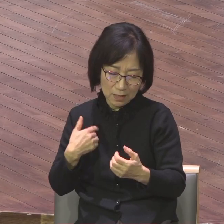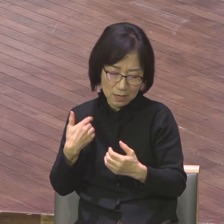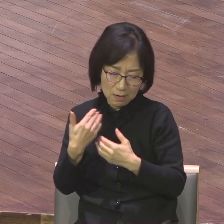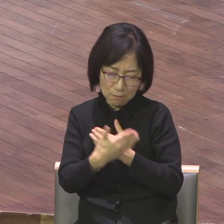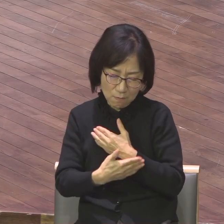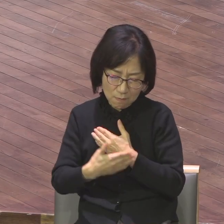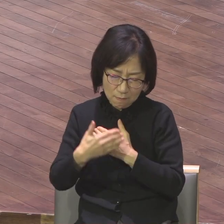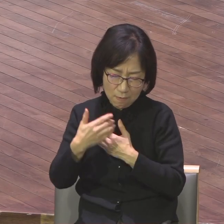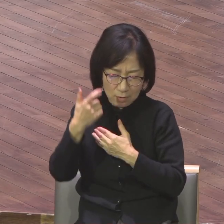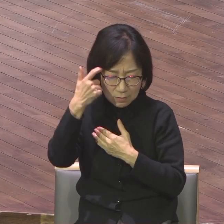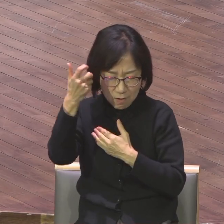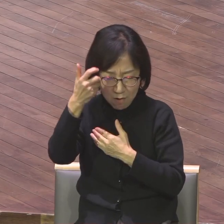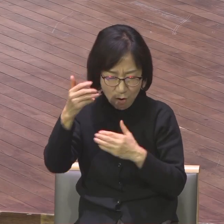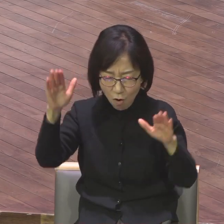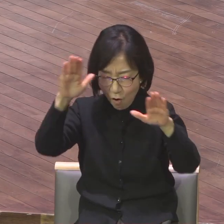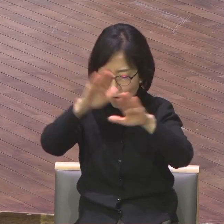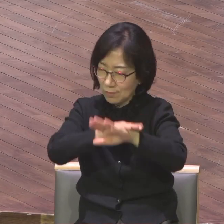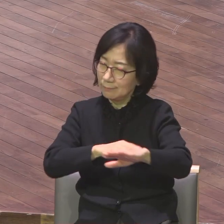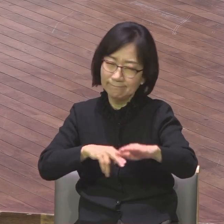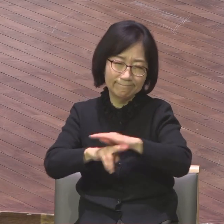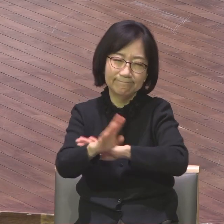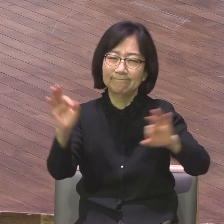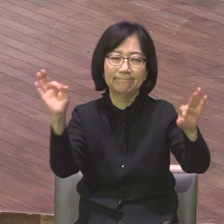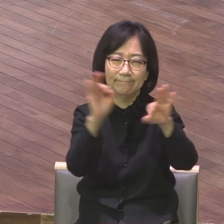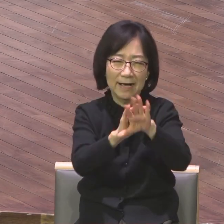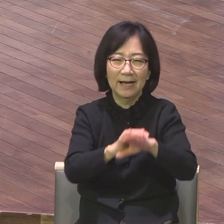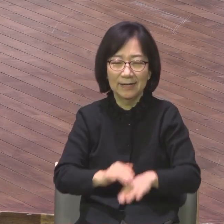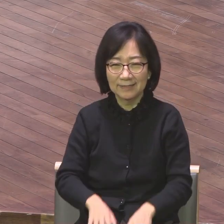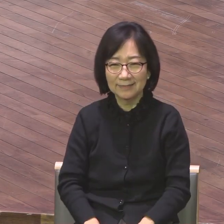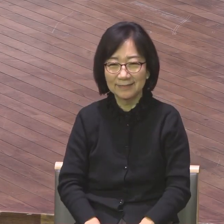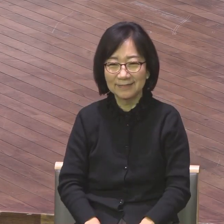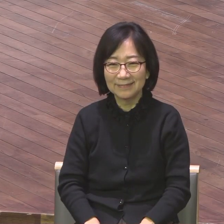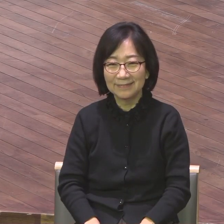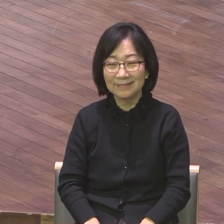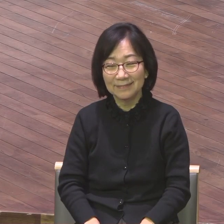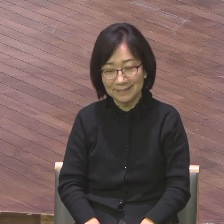어두움이, 흑암이 발붙일 틈이 없어야 돼.